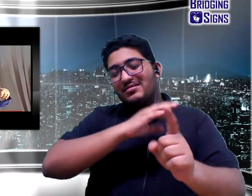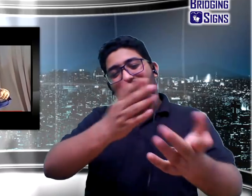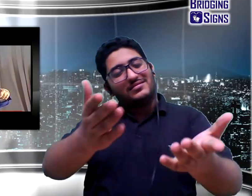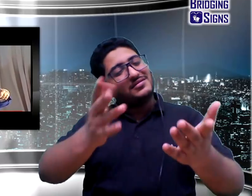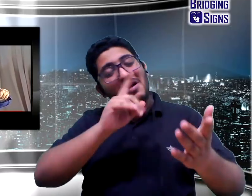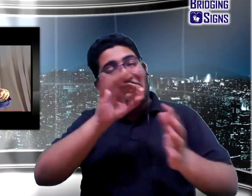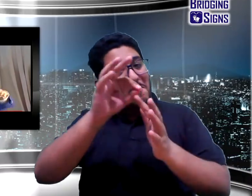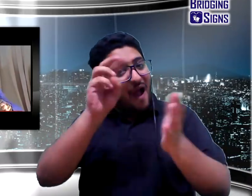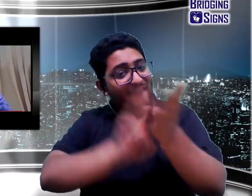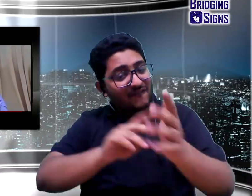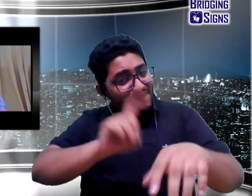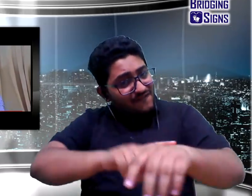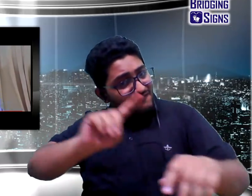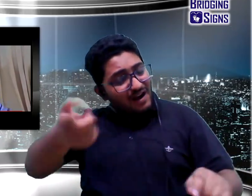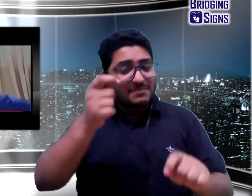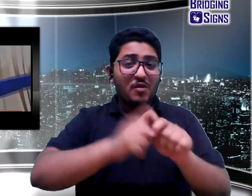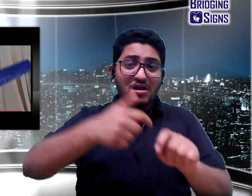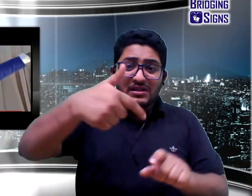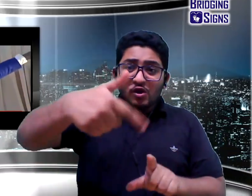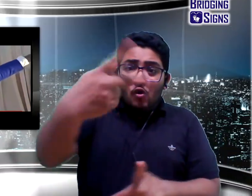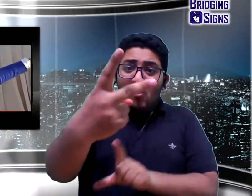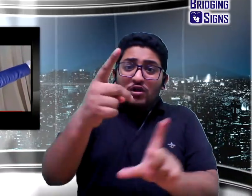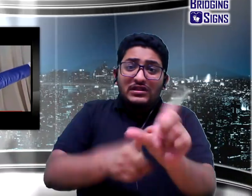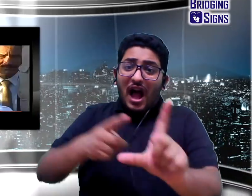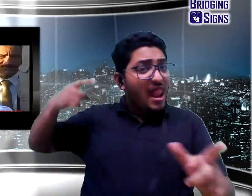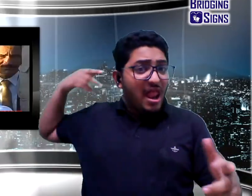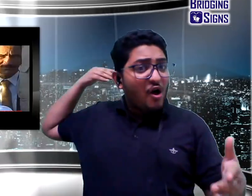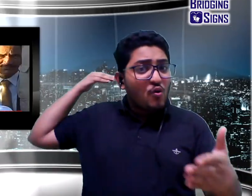ਇਹ ਇੱਕ ਨੇਕ ਵਜ਼ੀਰ ਆਜ਼ਮ ਨੇ ਕੀਤਾ।